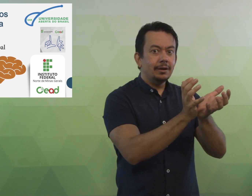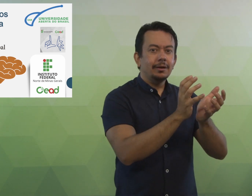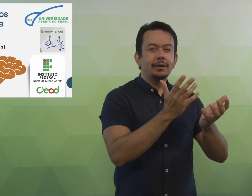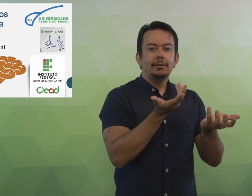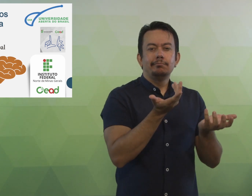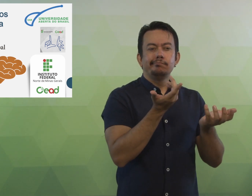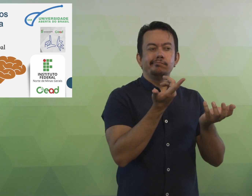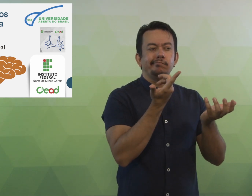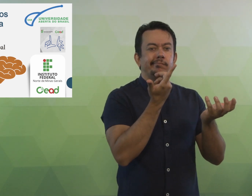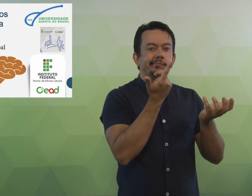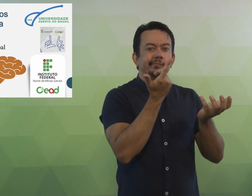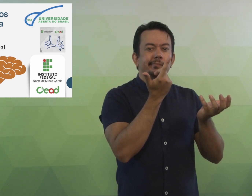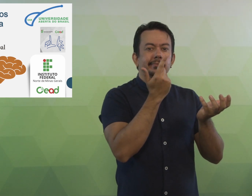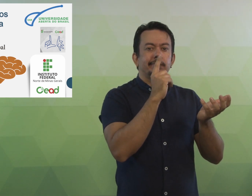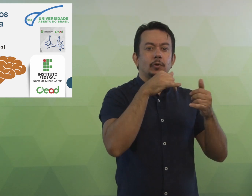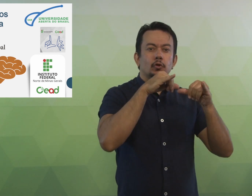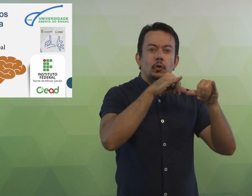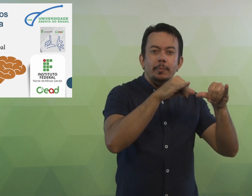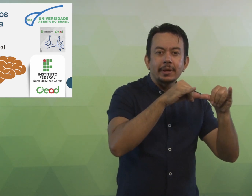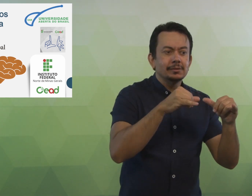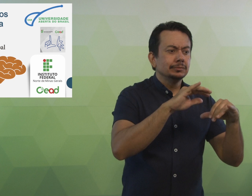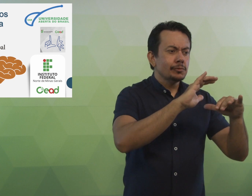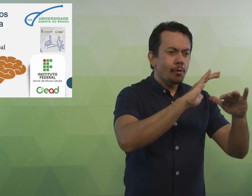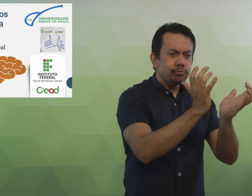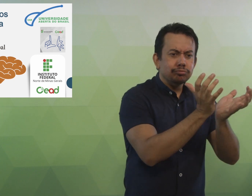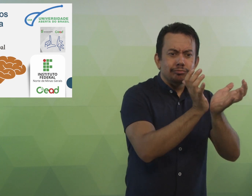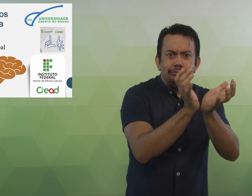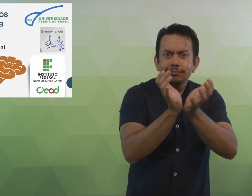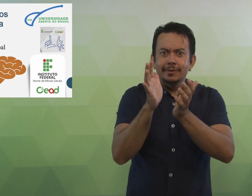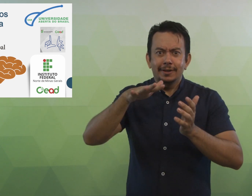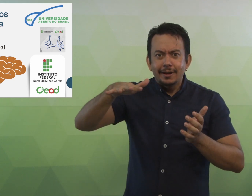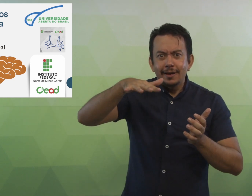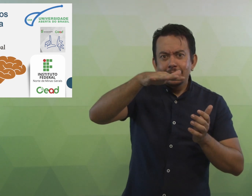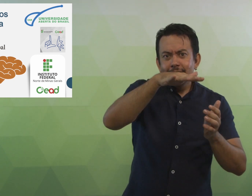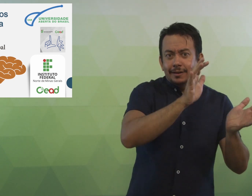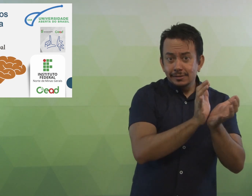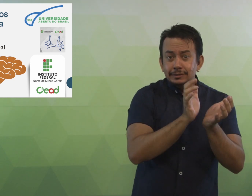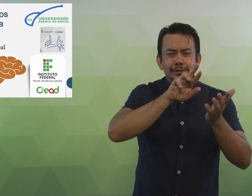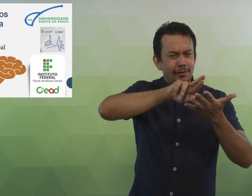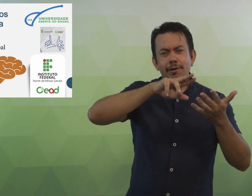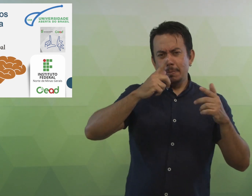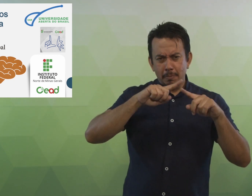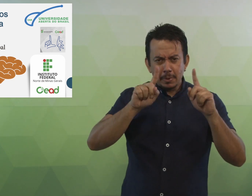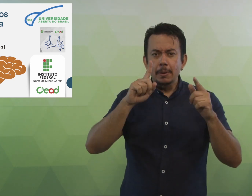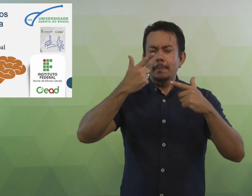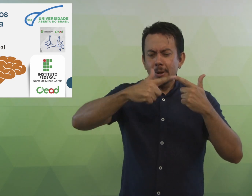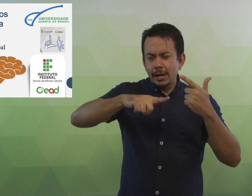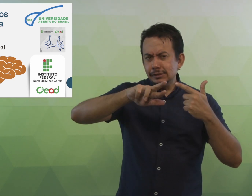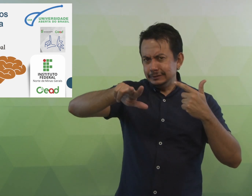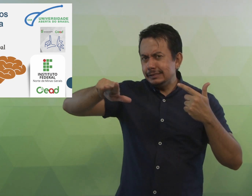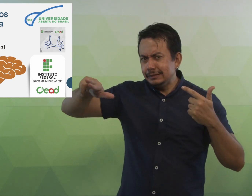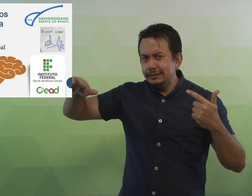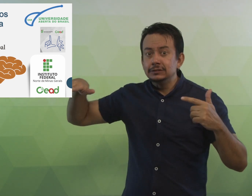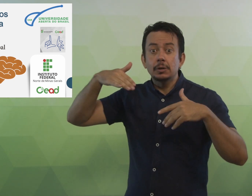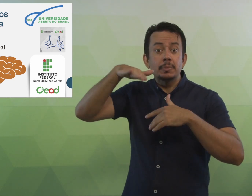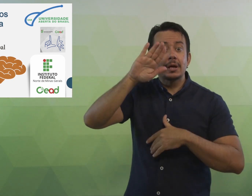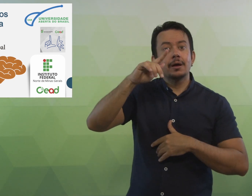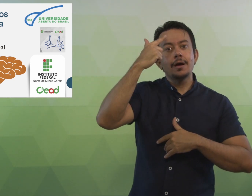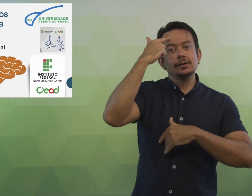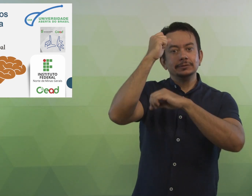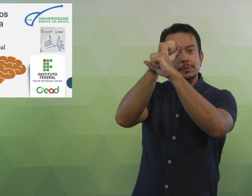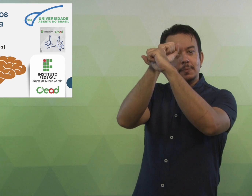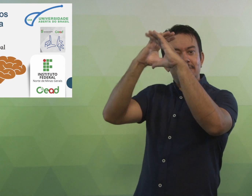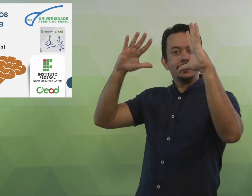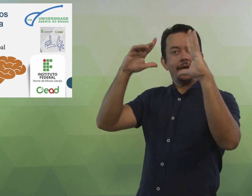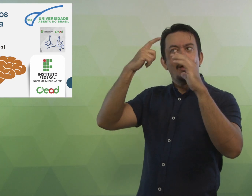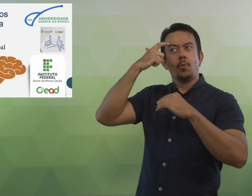das frutas, nome dos animais, nomes de coisas que você encontra no supermercado, por exemplo,